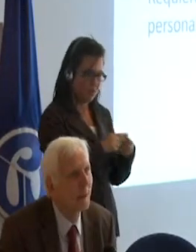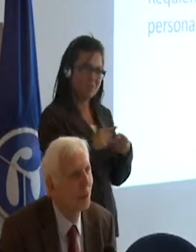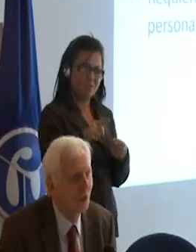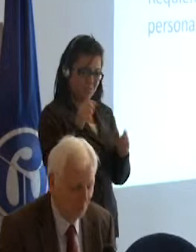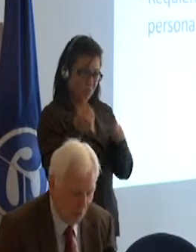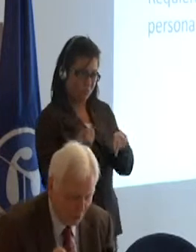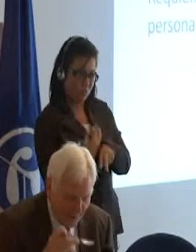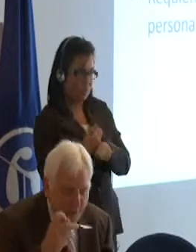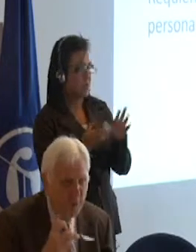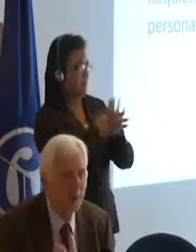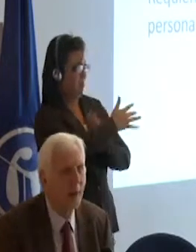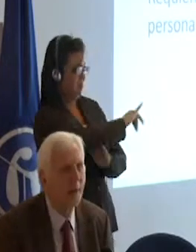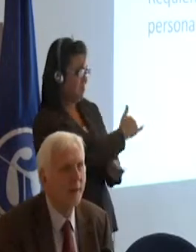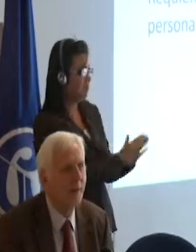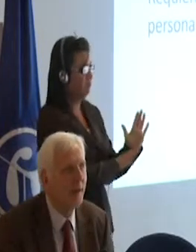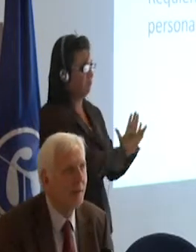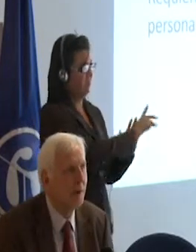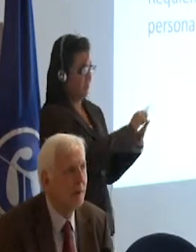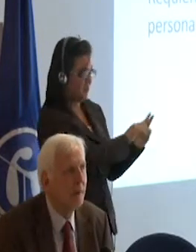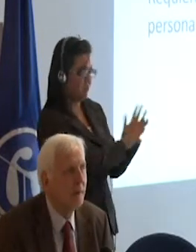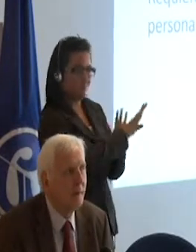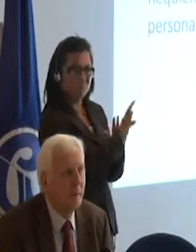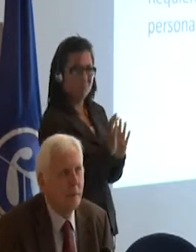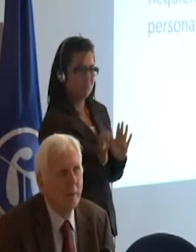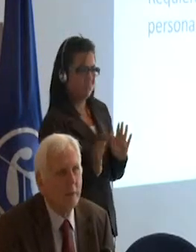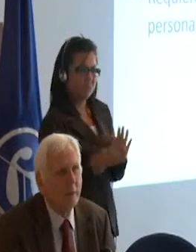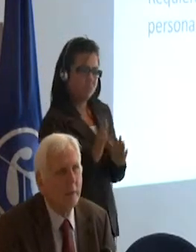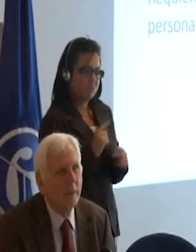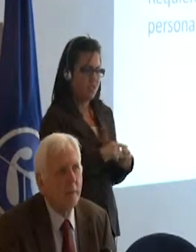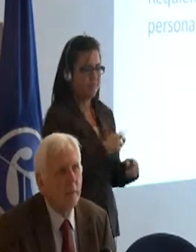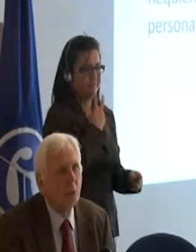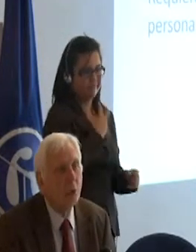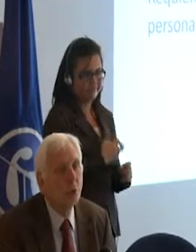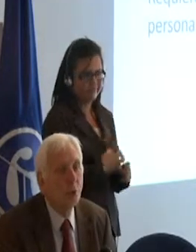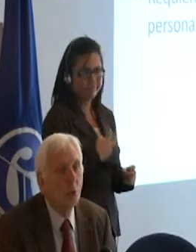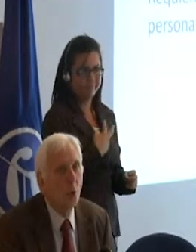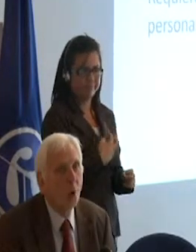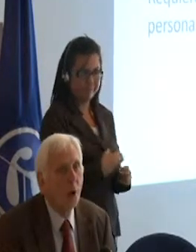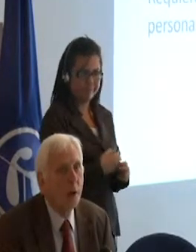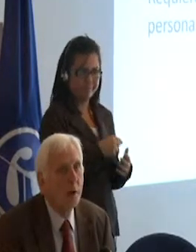Los docentes no hablan de los progresos de los alumnos.